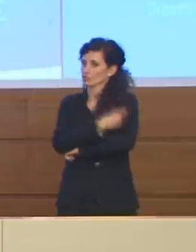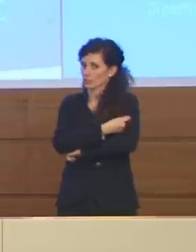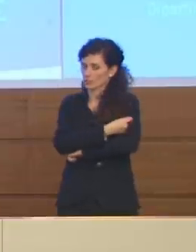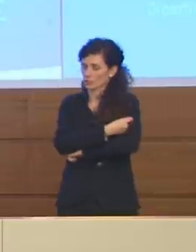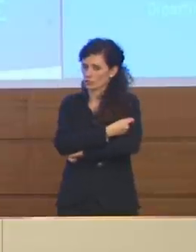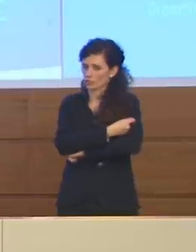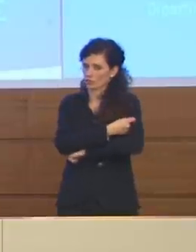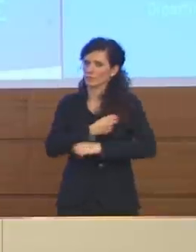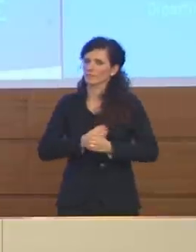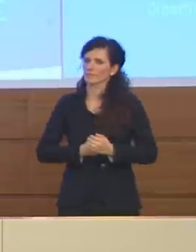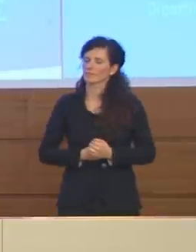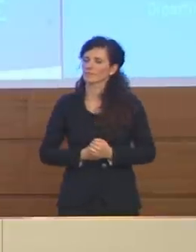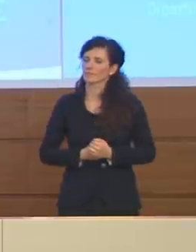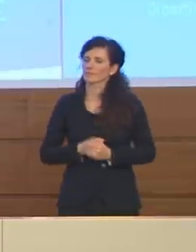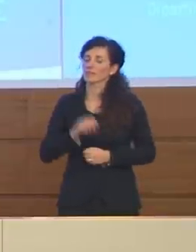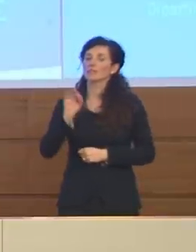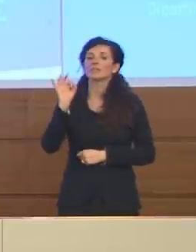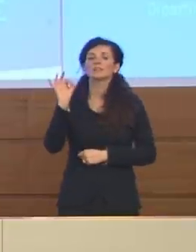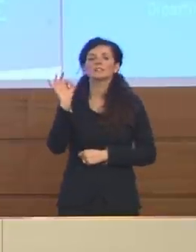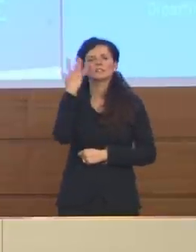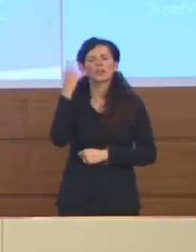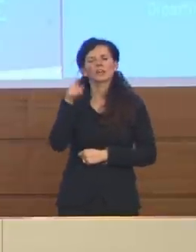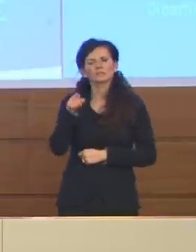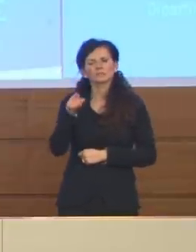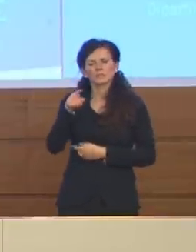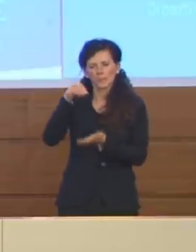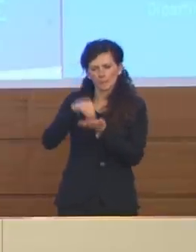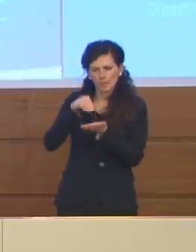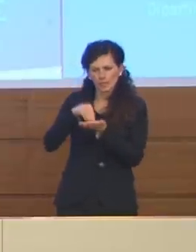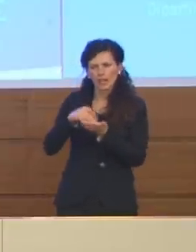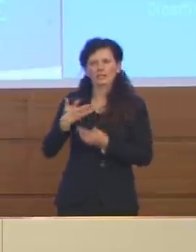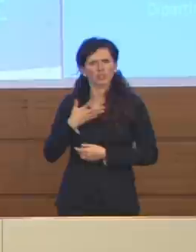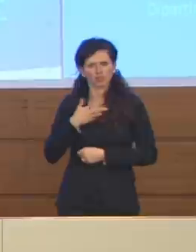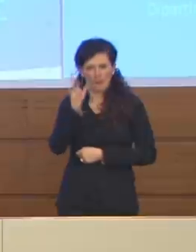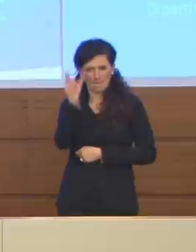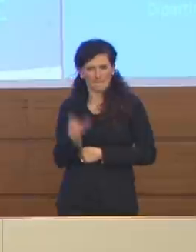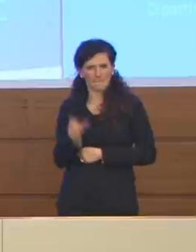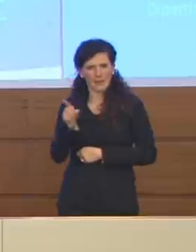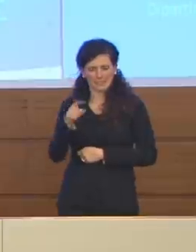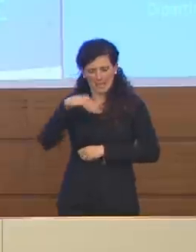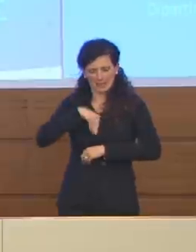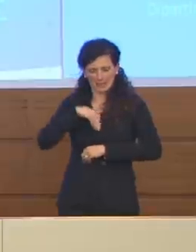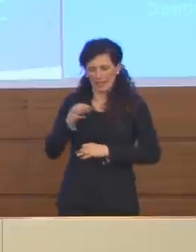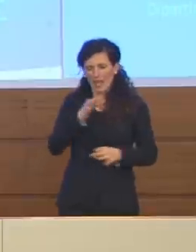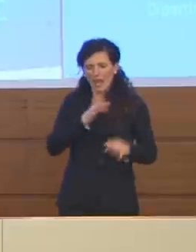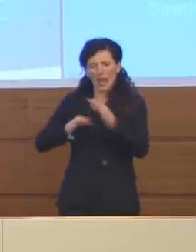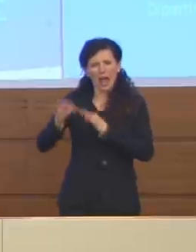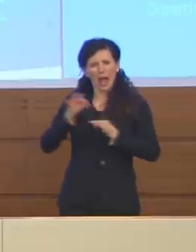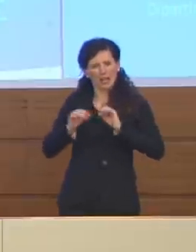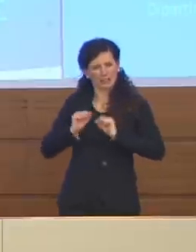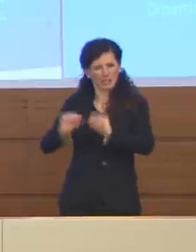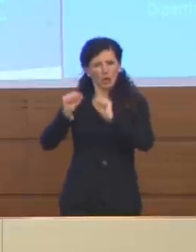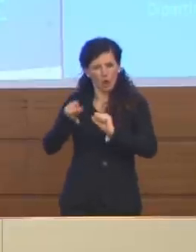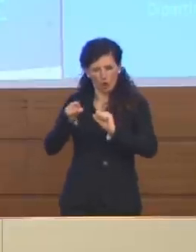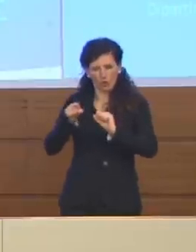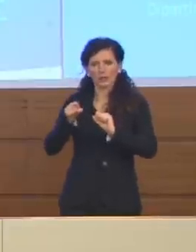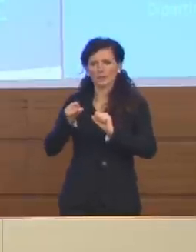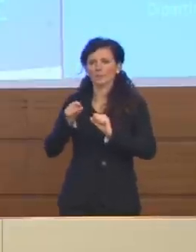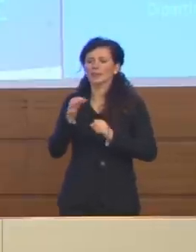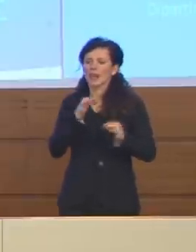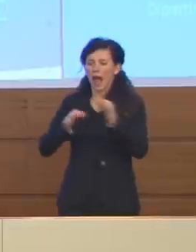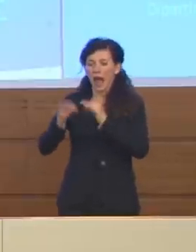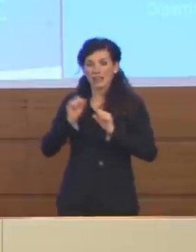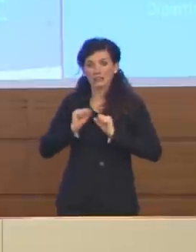l'eventuale presenza di anticorpi diretti contro le proteine